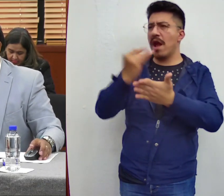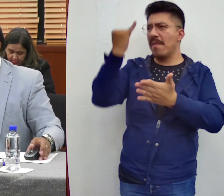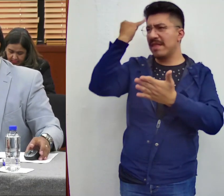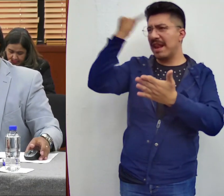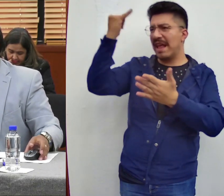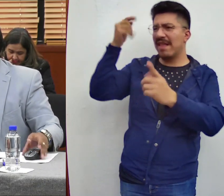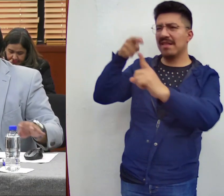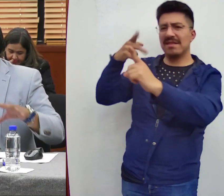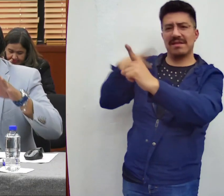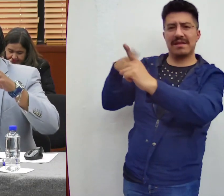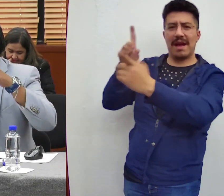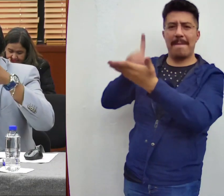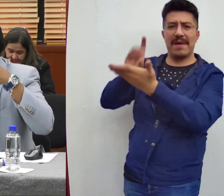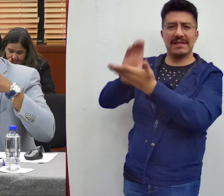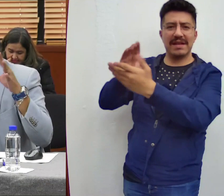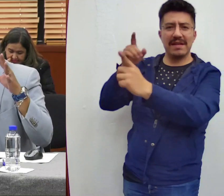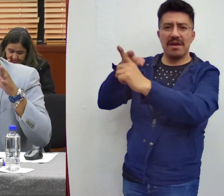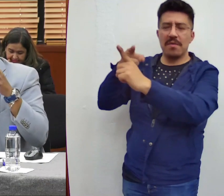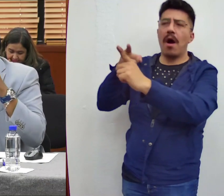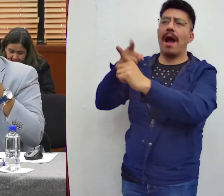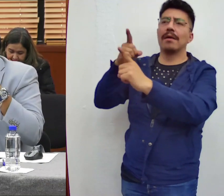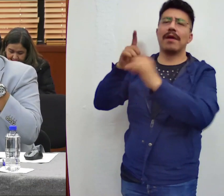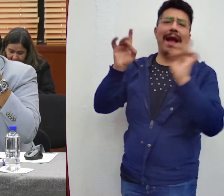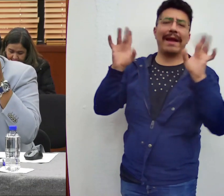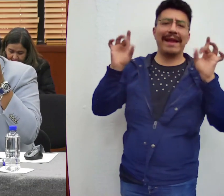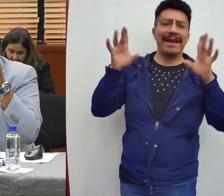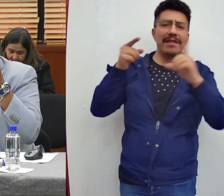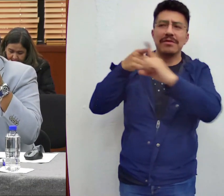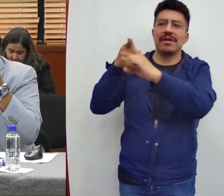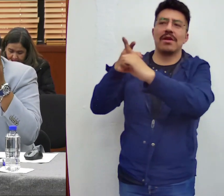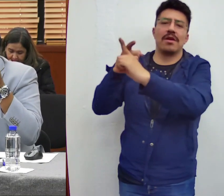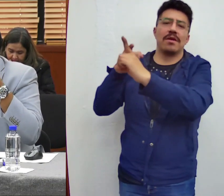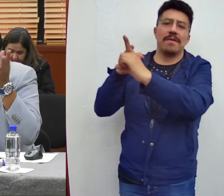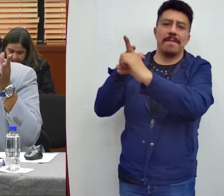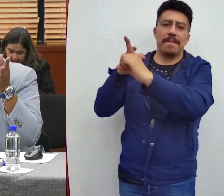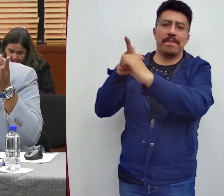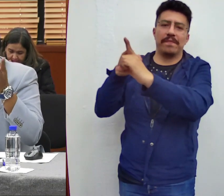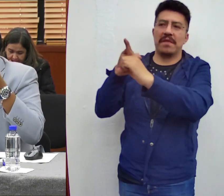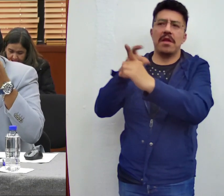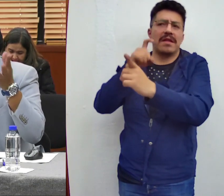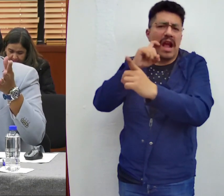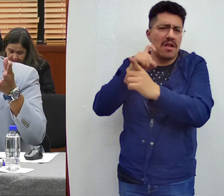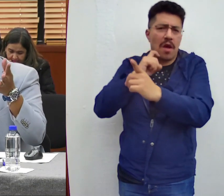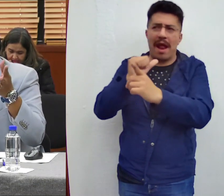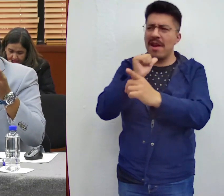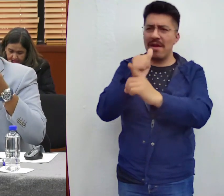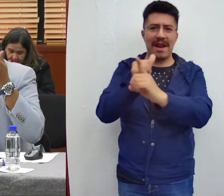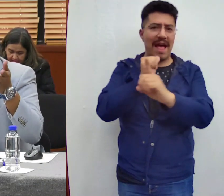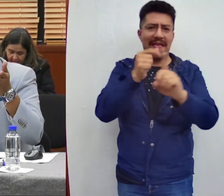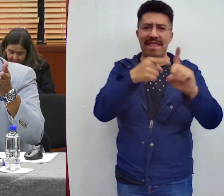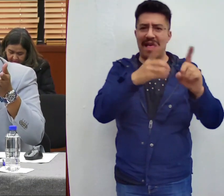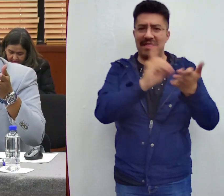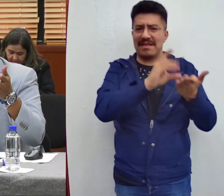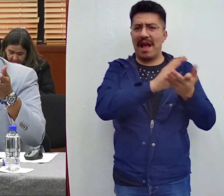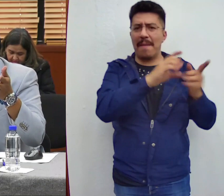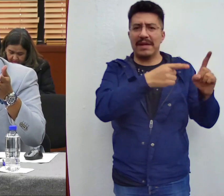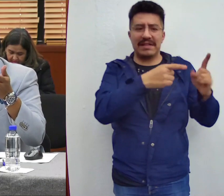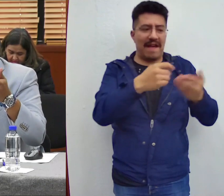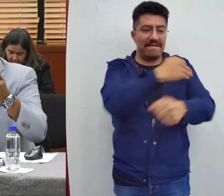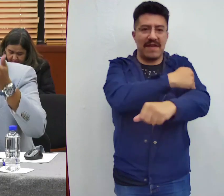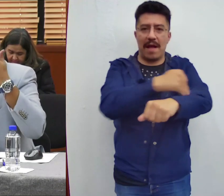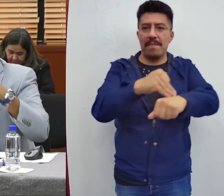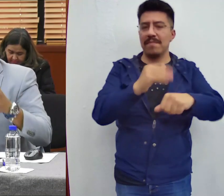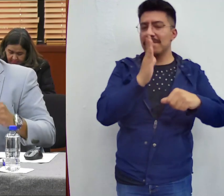con discapacidad como querubines, ¿no? Que no tenemos sexualidad, que no tenemos derecho a formar una